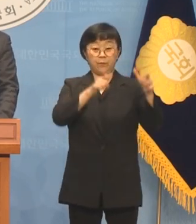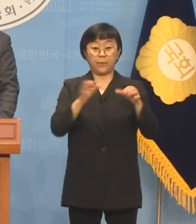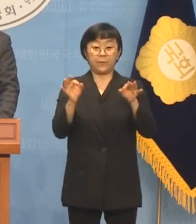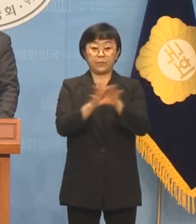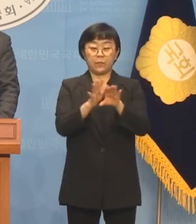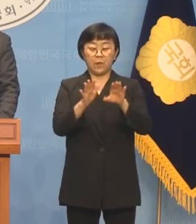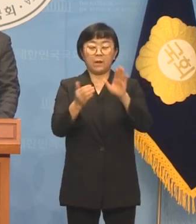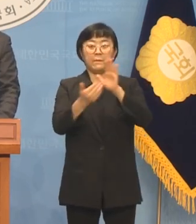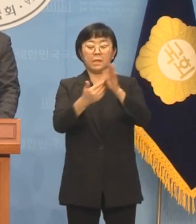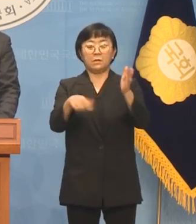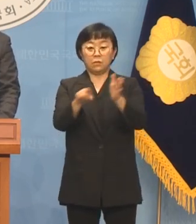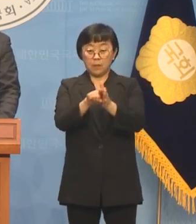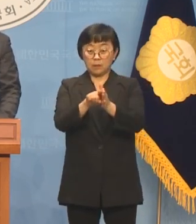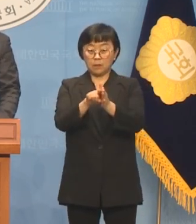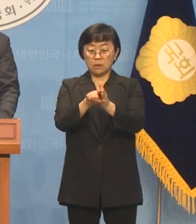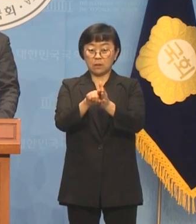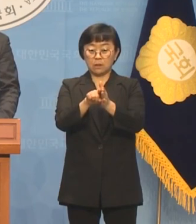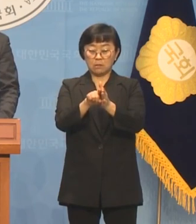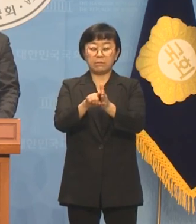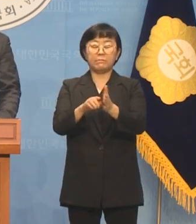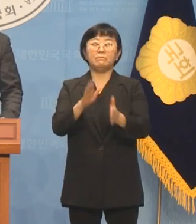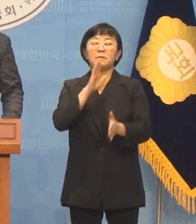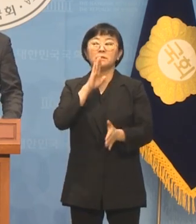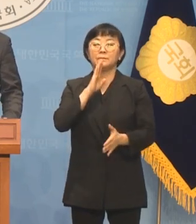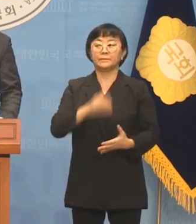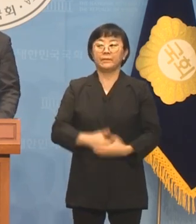방지하는 대책이기도 합니다.